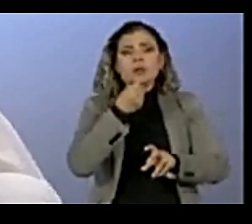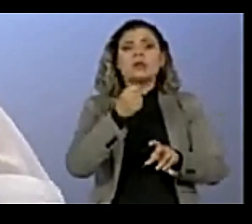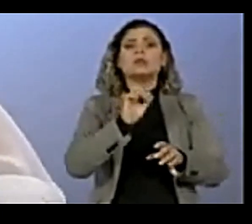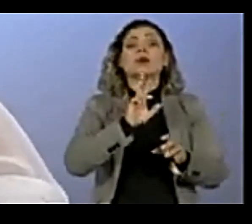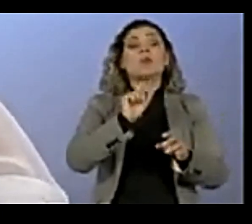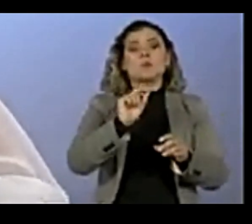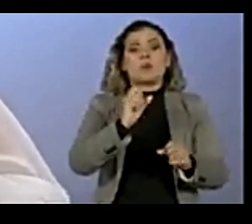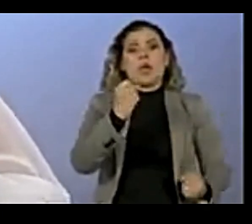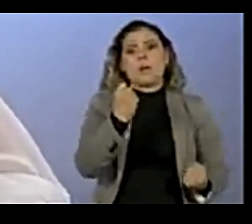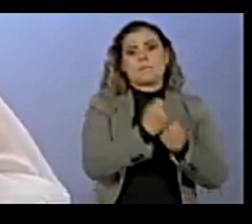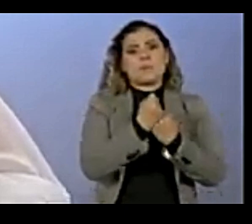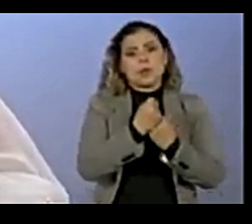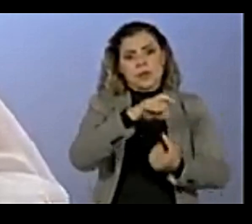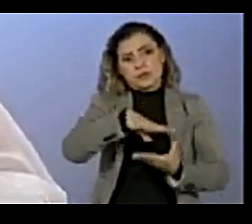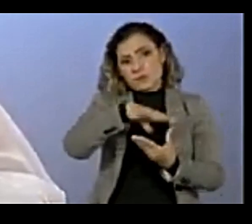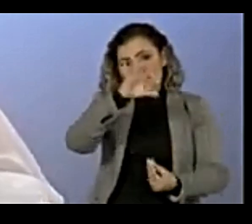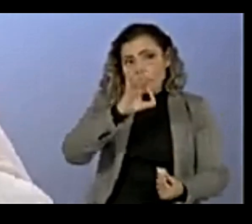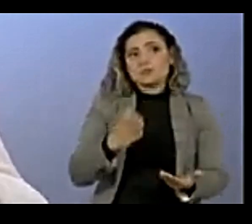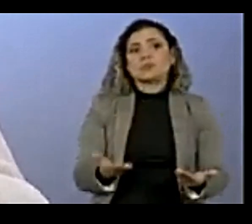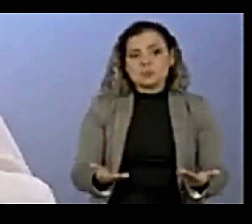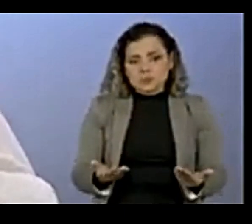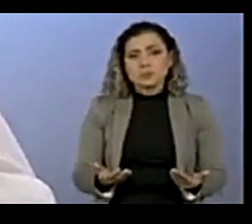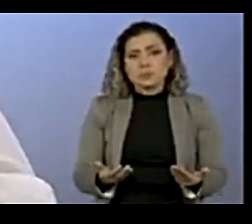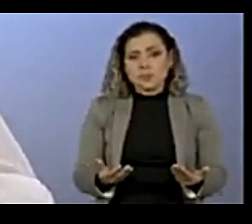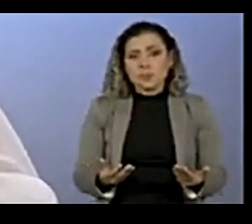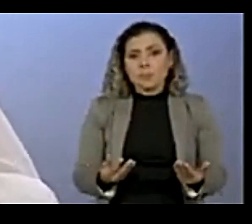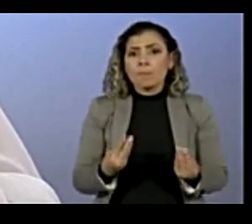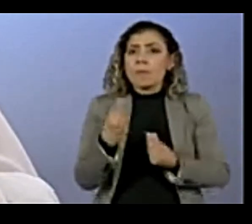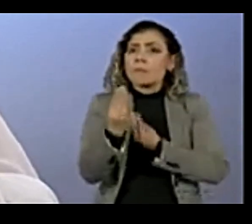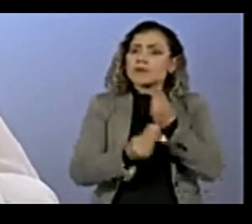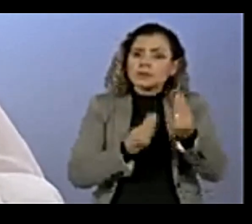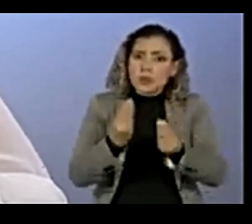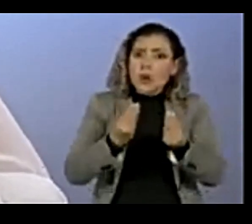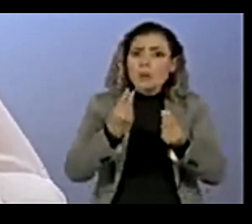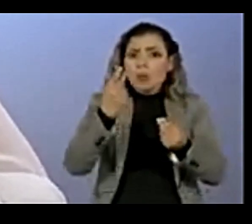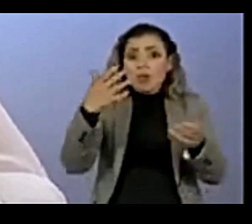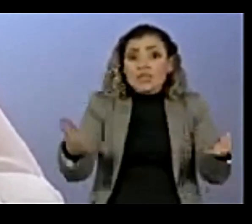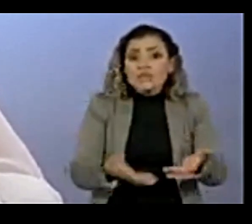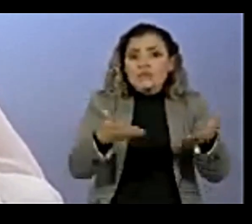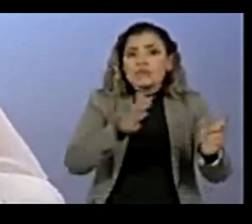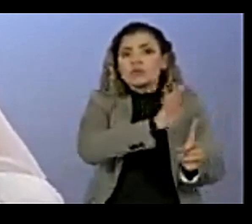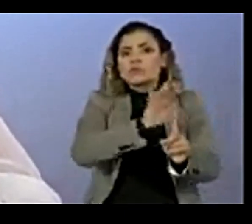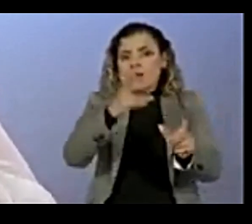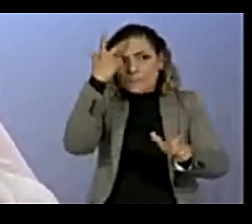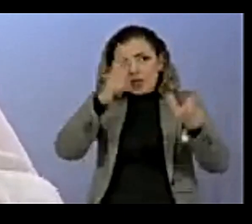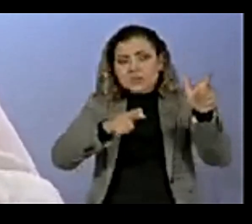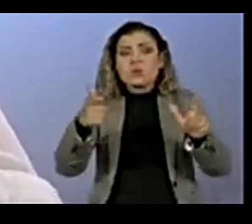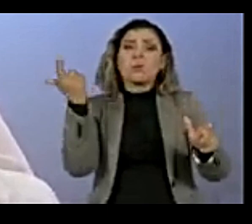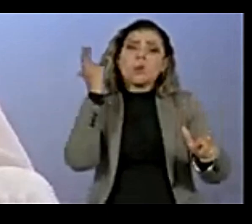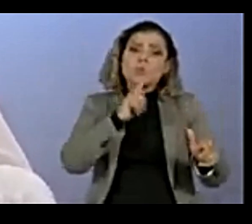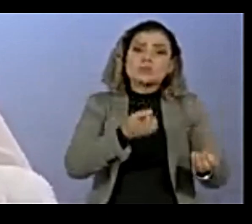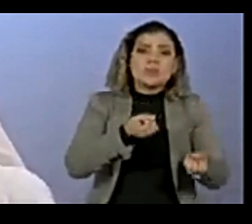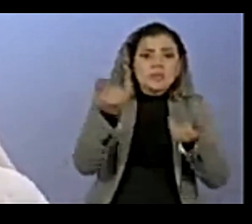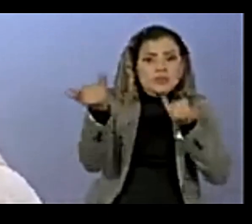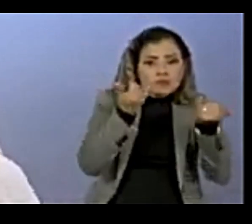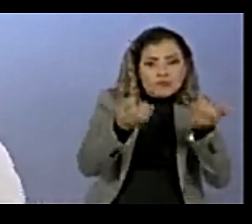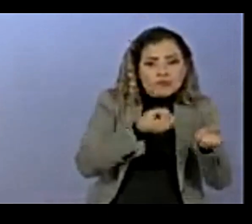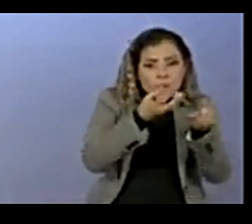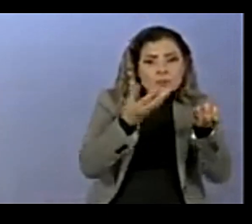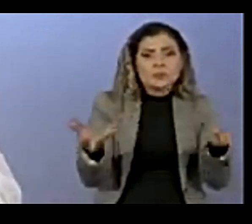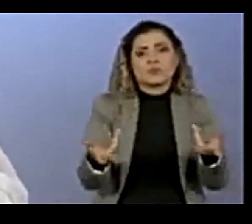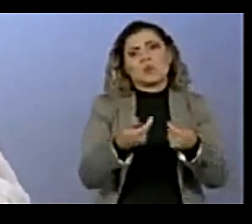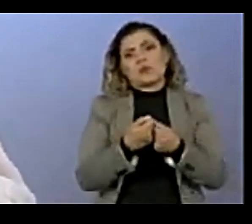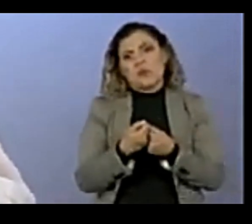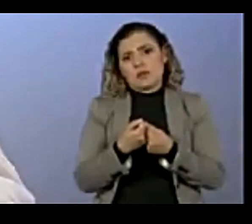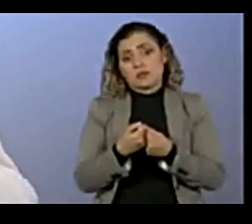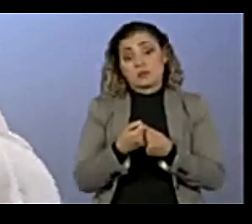da manutenção da nossa democracia. Mas como inspirar as pessoas a buscarem informação de qualidade quando, pelo menos